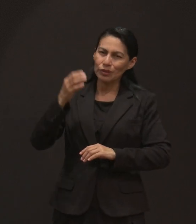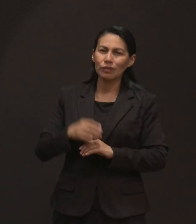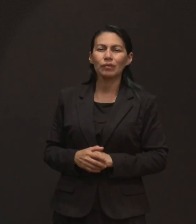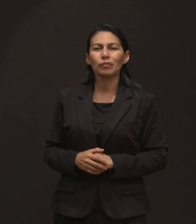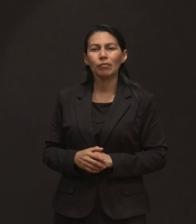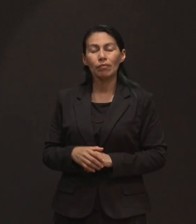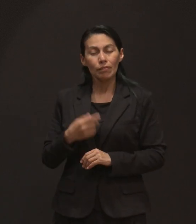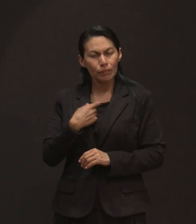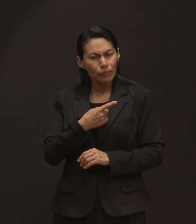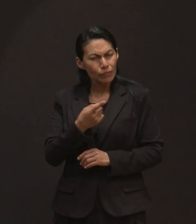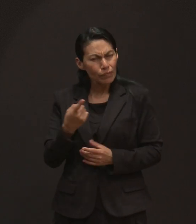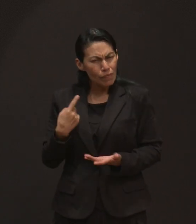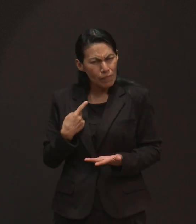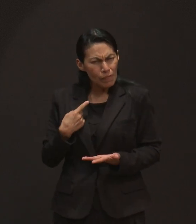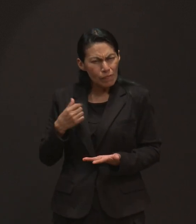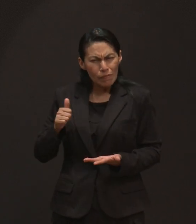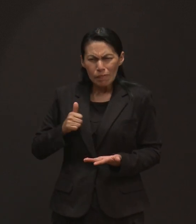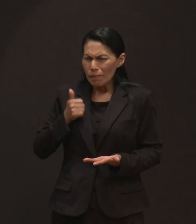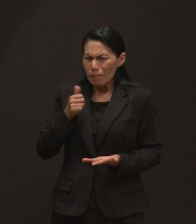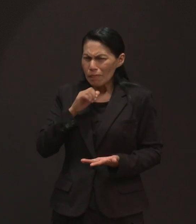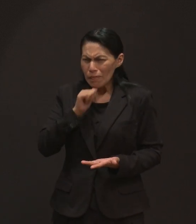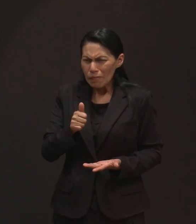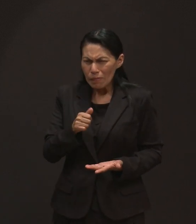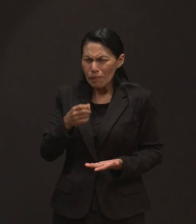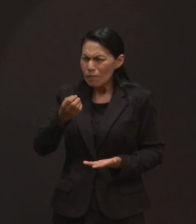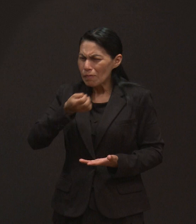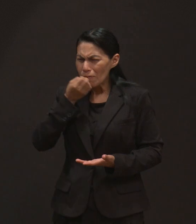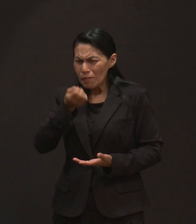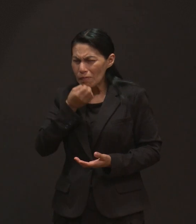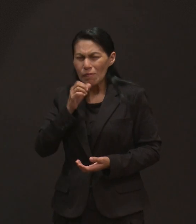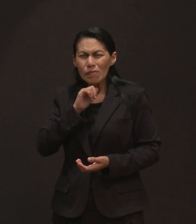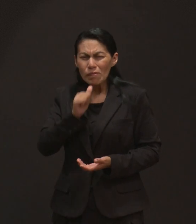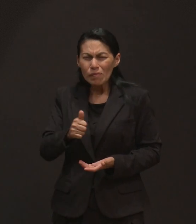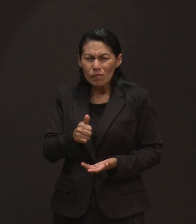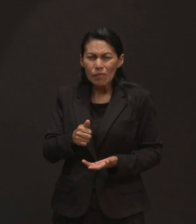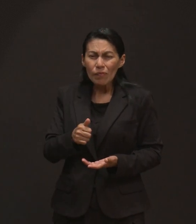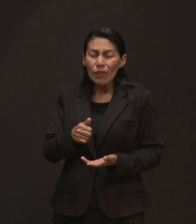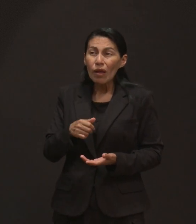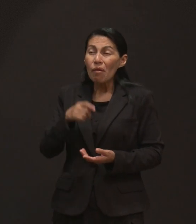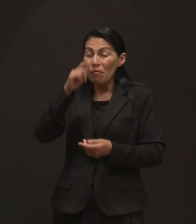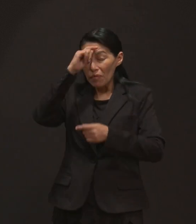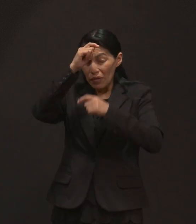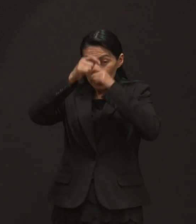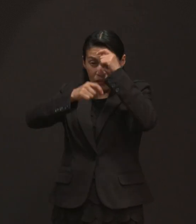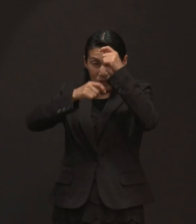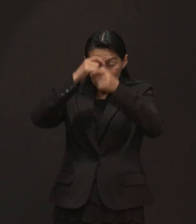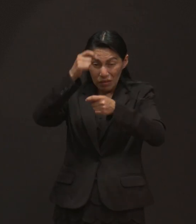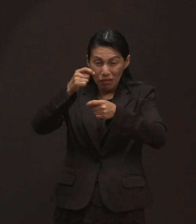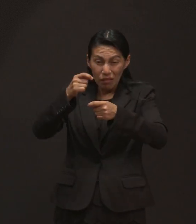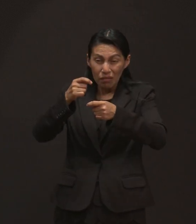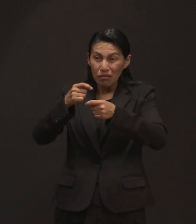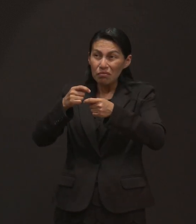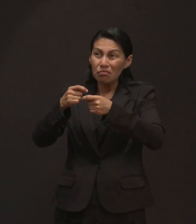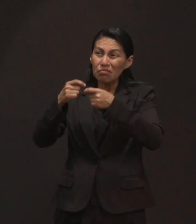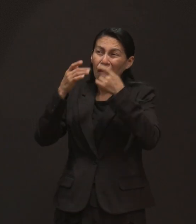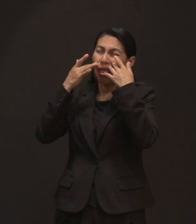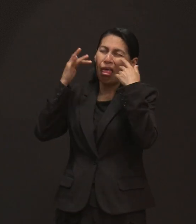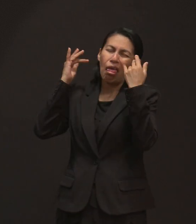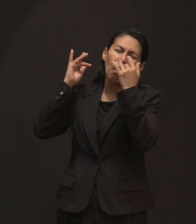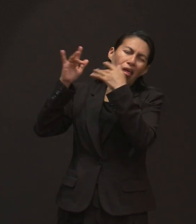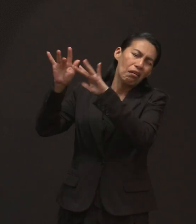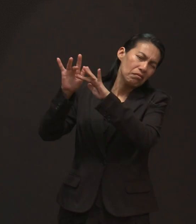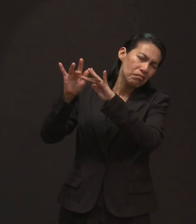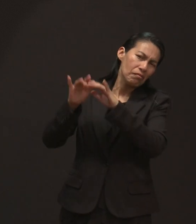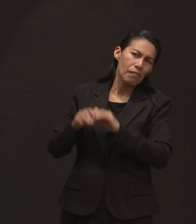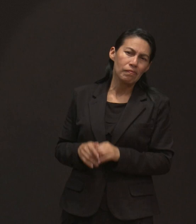no aprovechamos esta oportunidad, qué grandes bendiciones estamos desperdiciando